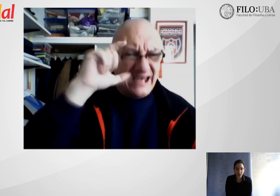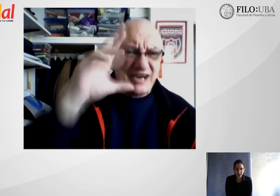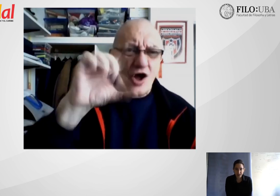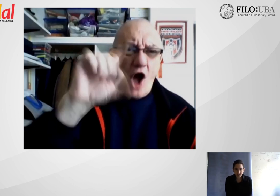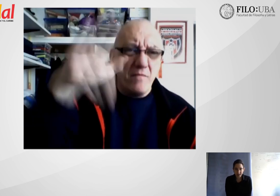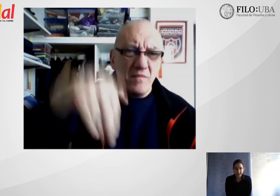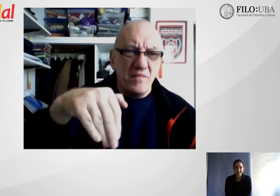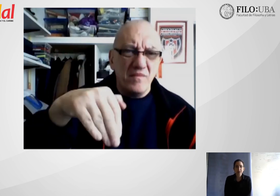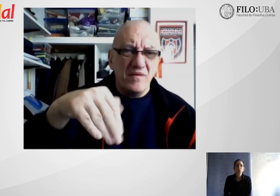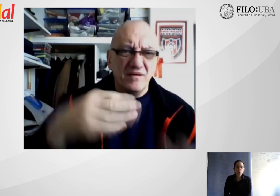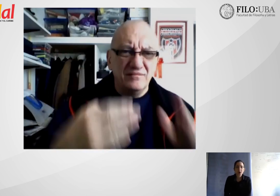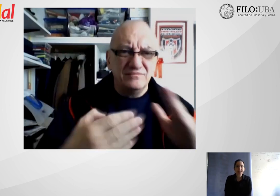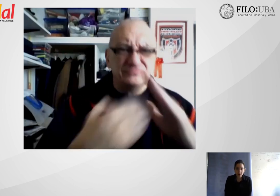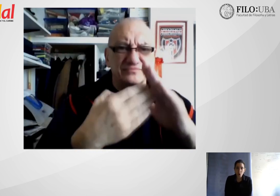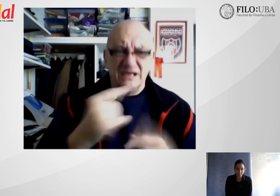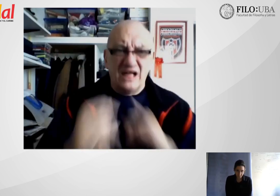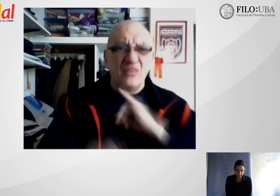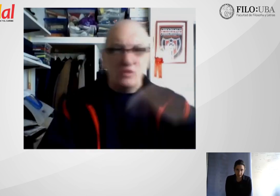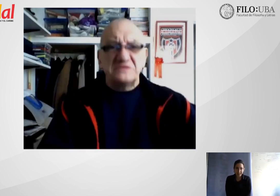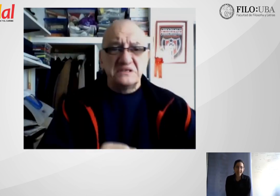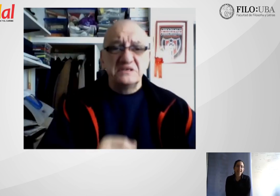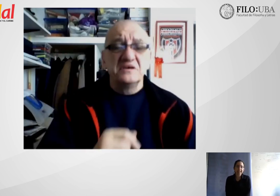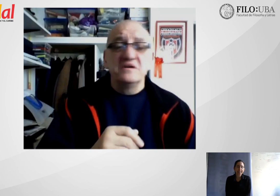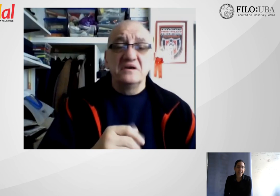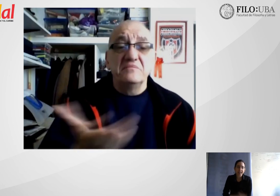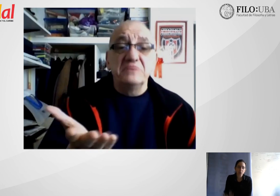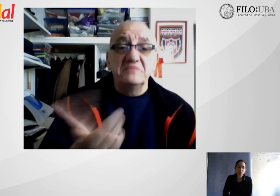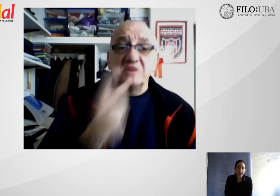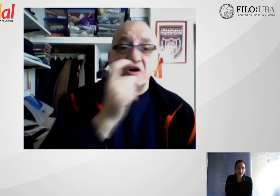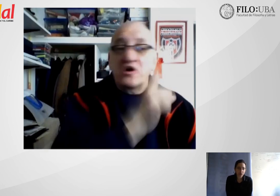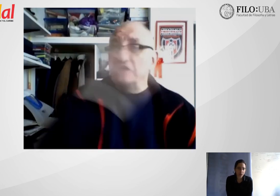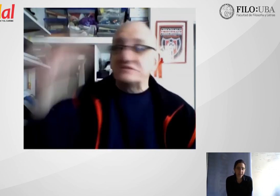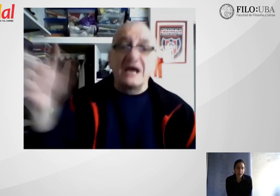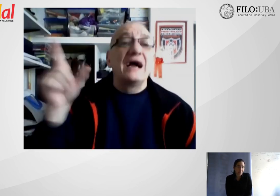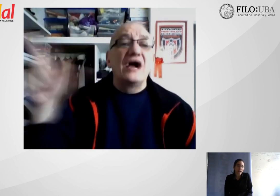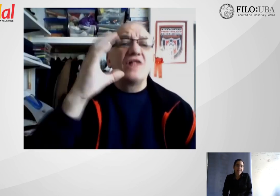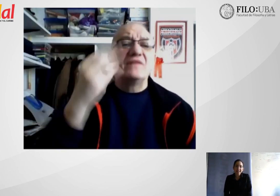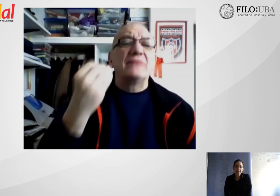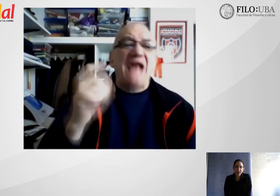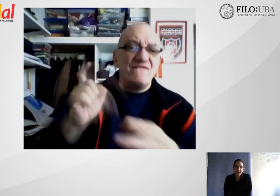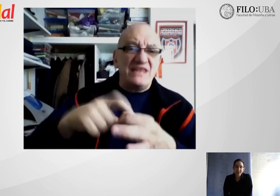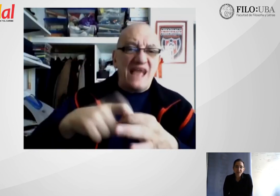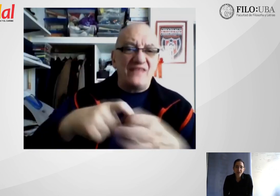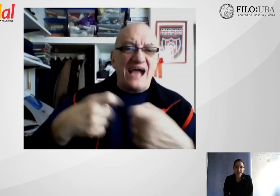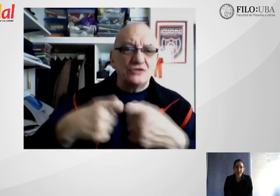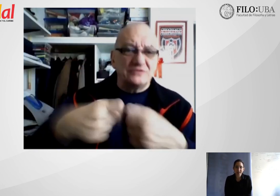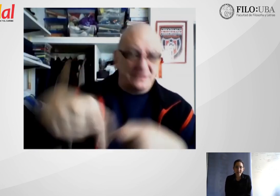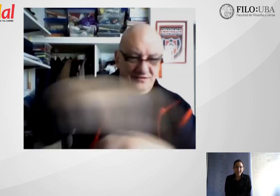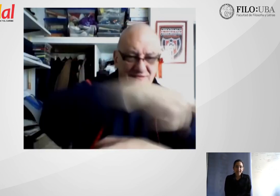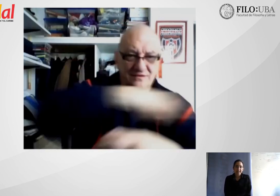Sordos denunció al ENACOM, que es el ente que regula estos temas. Pero al día de hoy entiendo